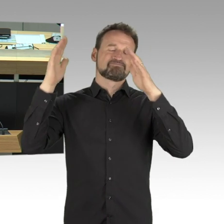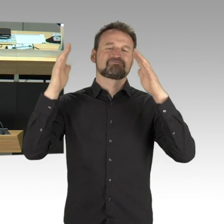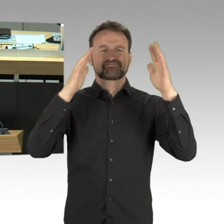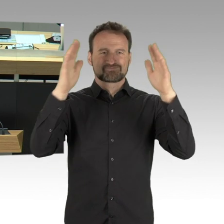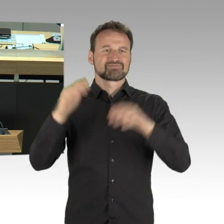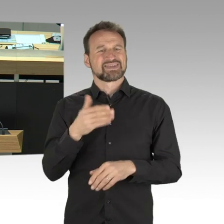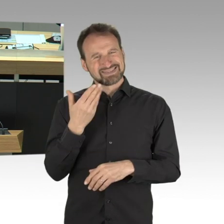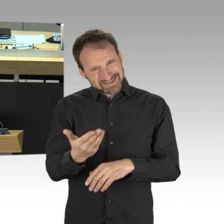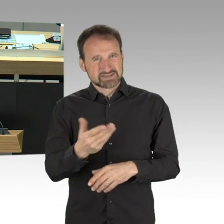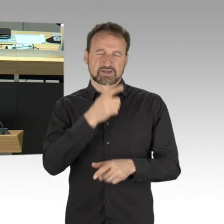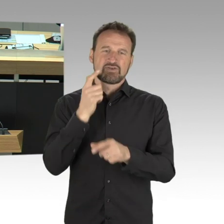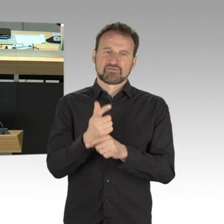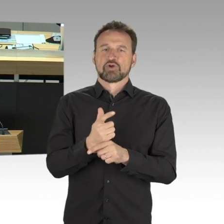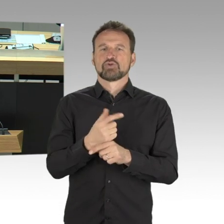vorgelegt hat.